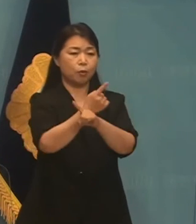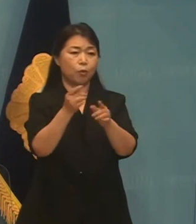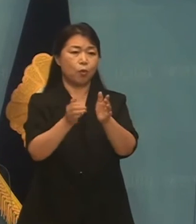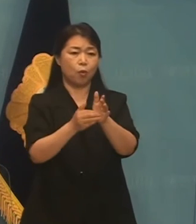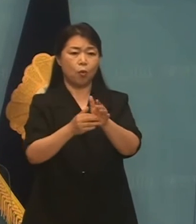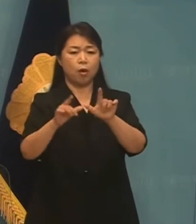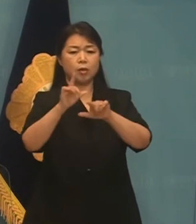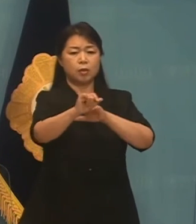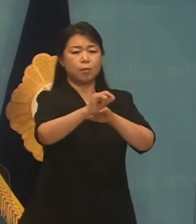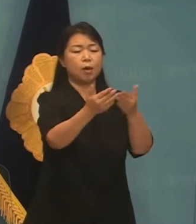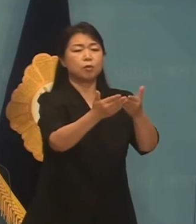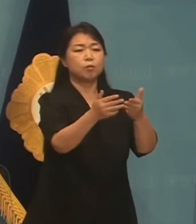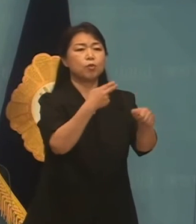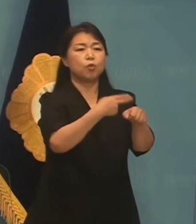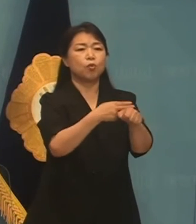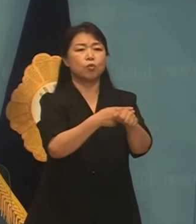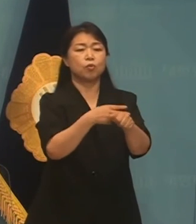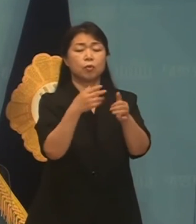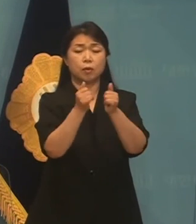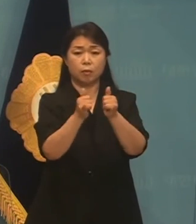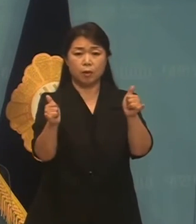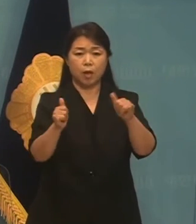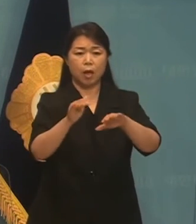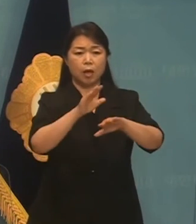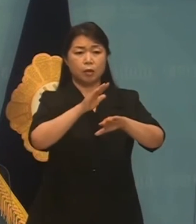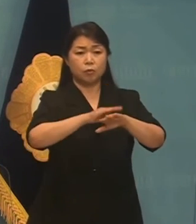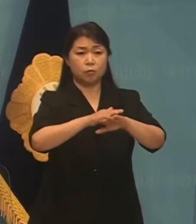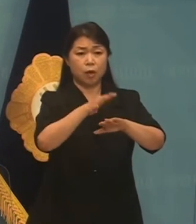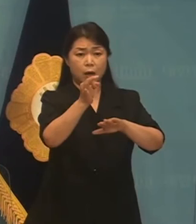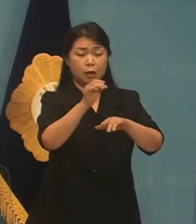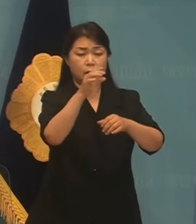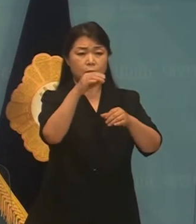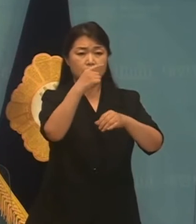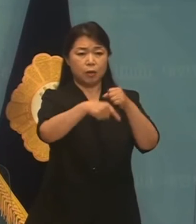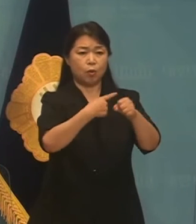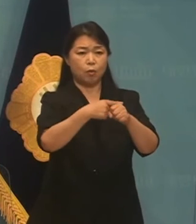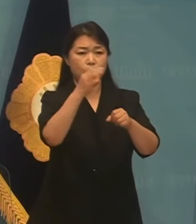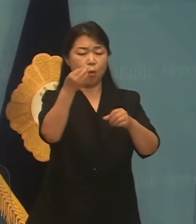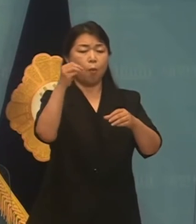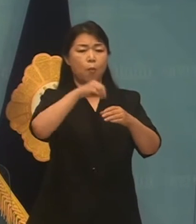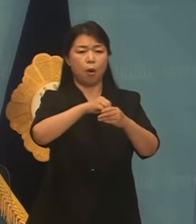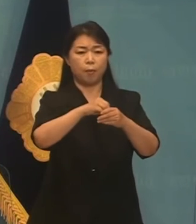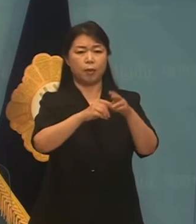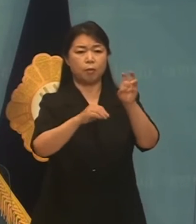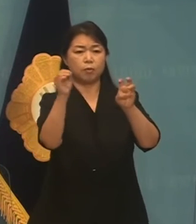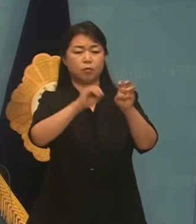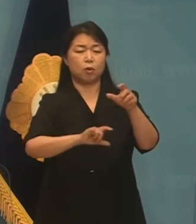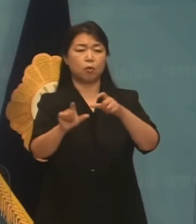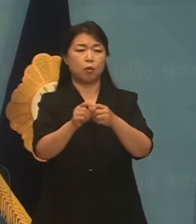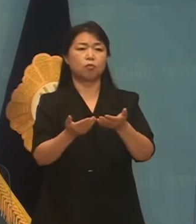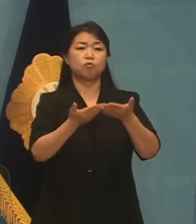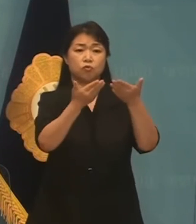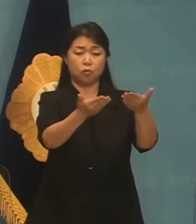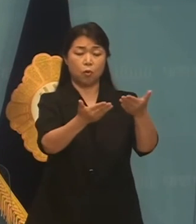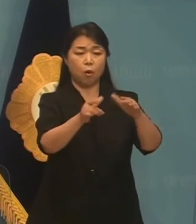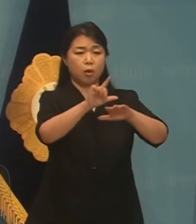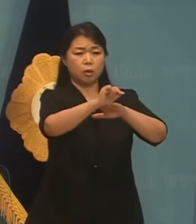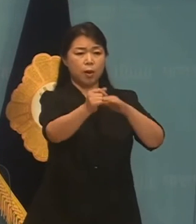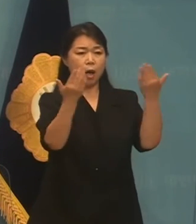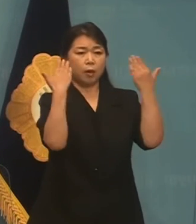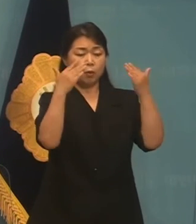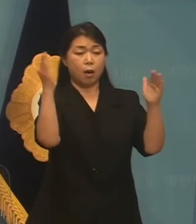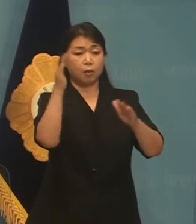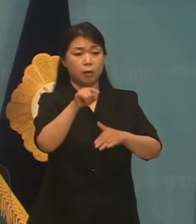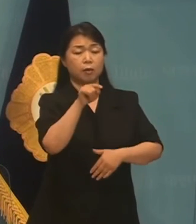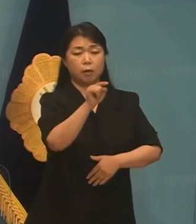교사와 교수에게 지방 근무 수당을 연봉의 30% 정도 지급하며 지방 학교의